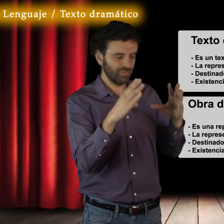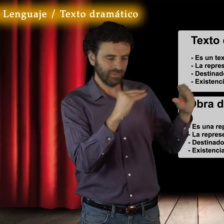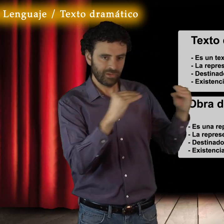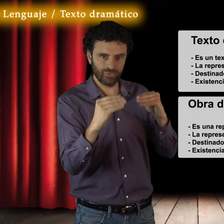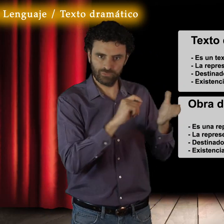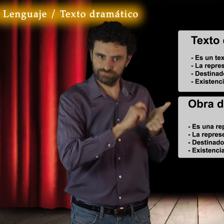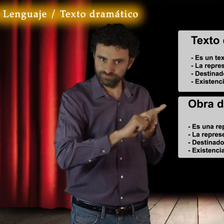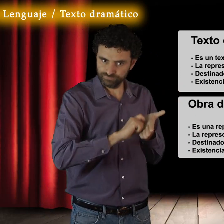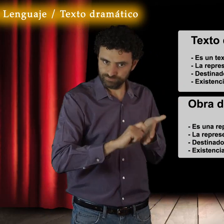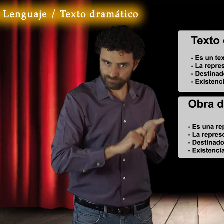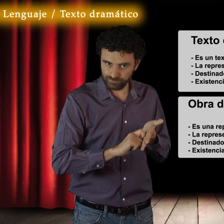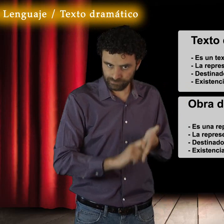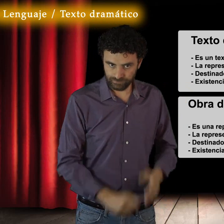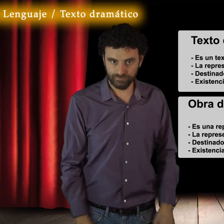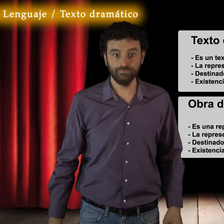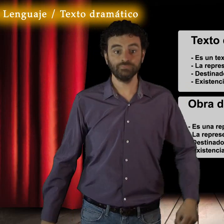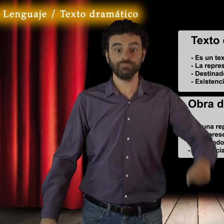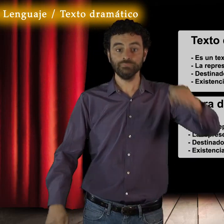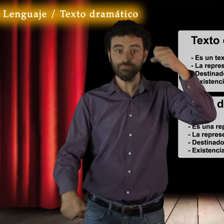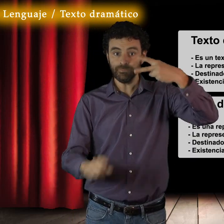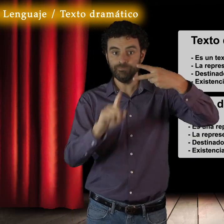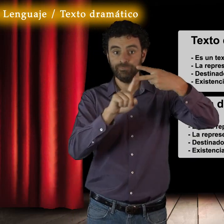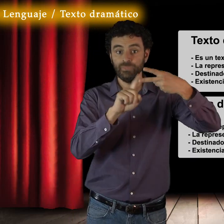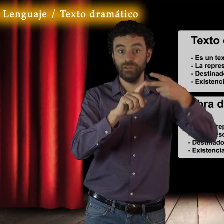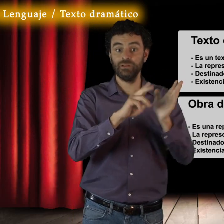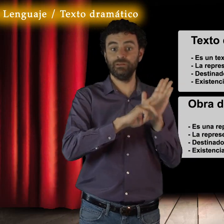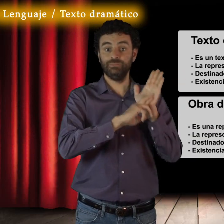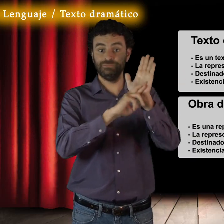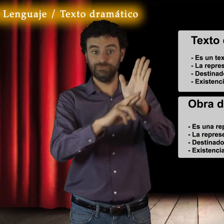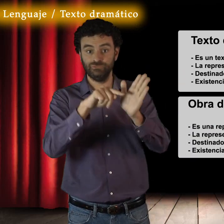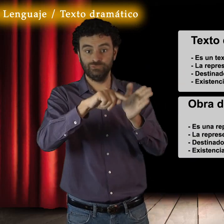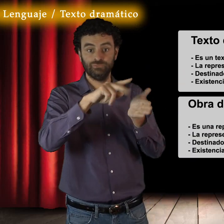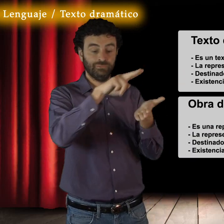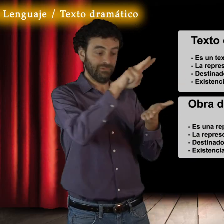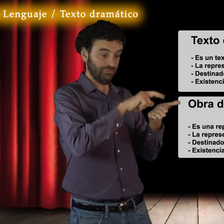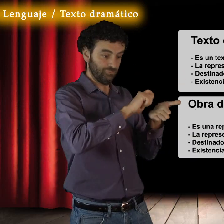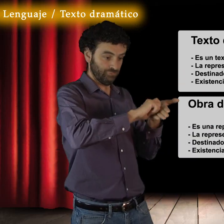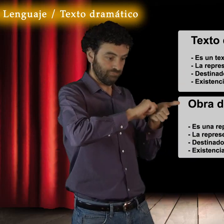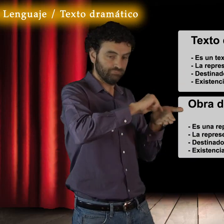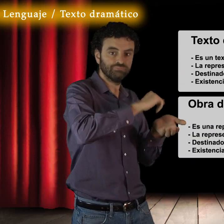dramaturgo la representación la realiza el lector según su